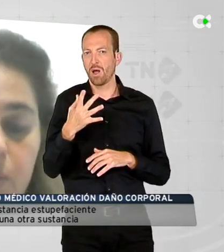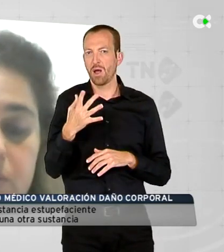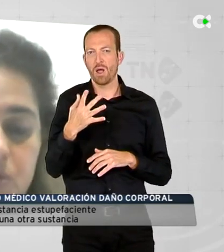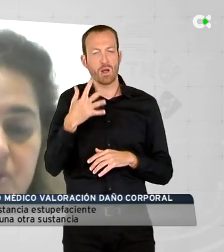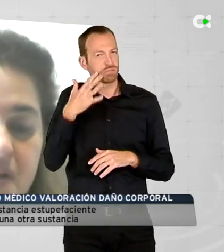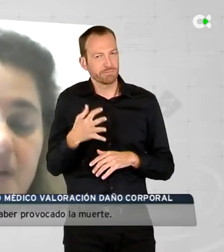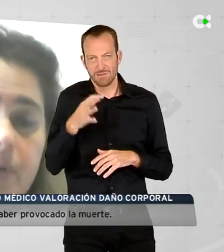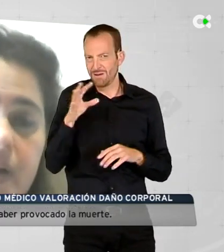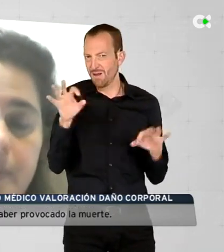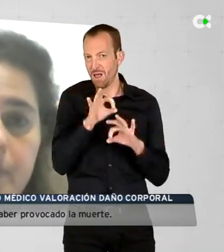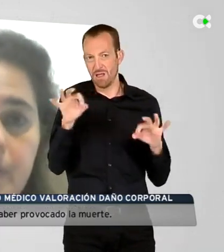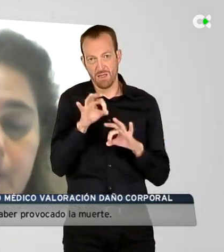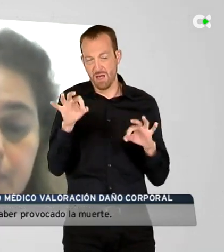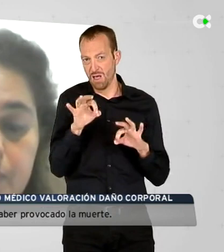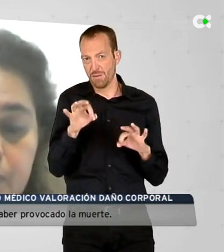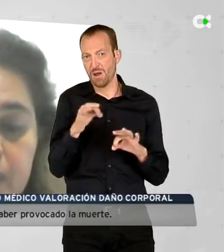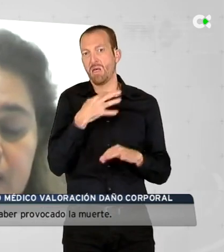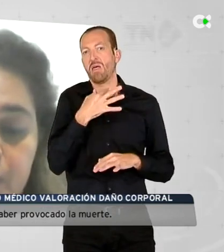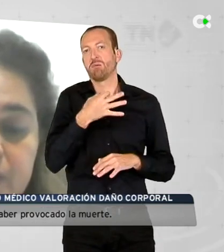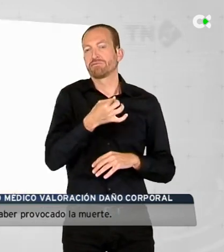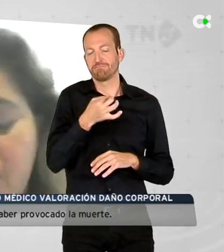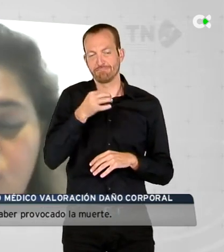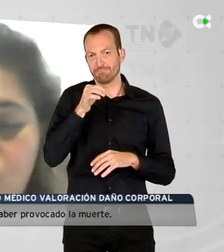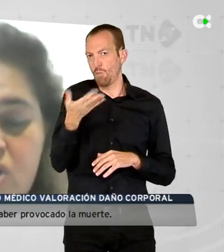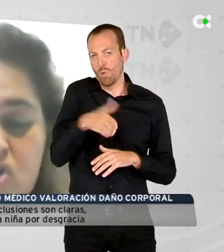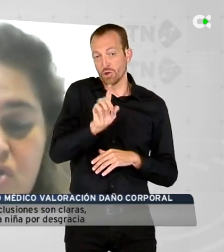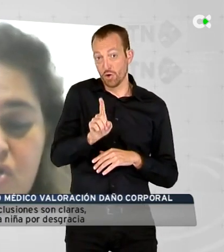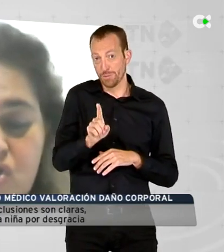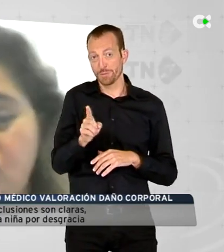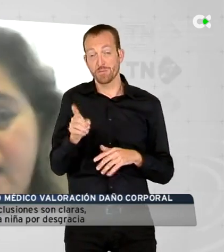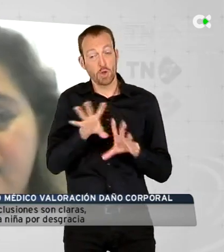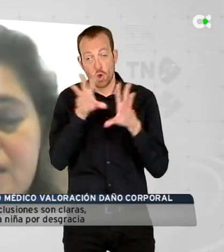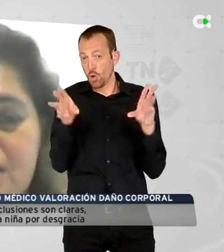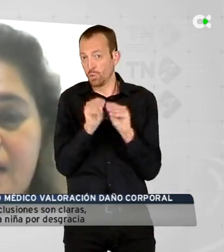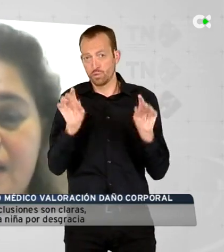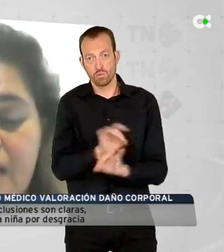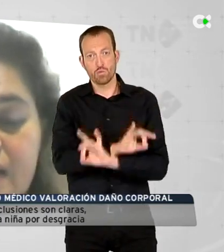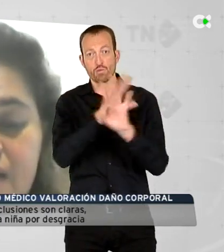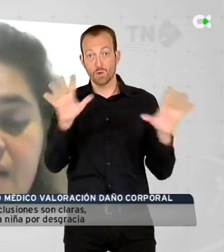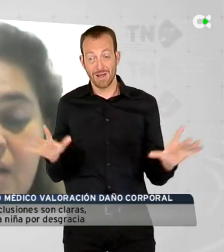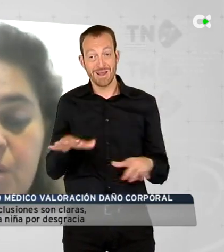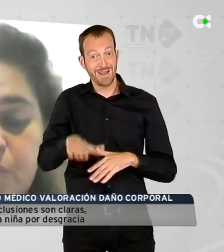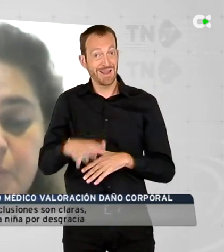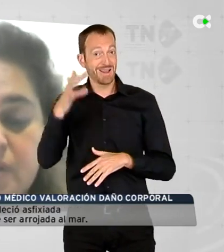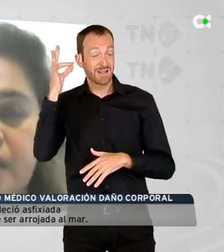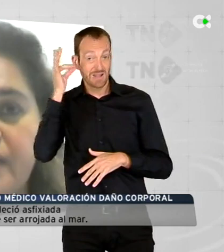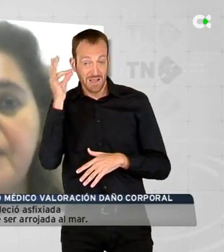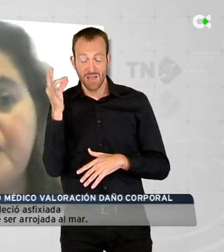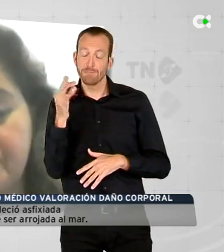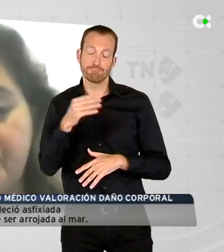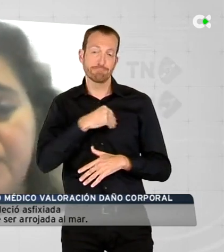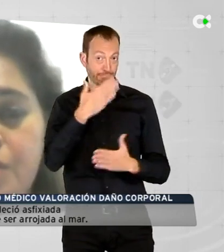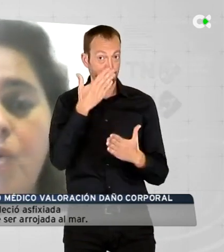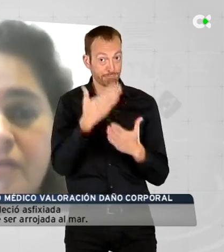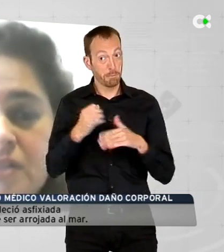otra sustancia que pudiera haber provocado la muerte. Las conclusiones son claras. de que la niña, por desgracia,